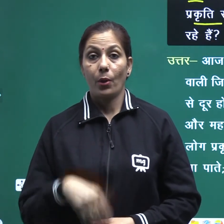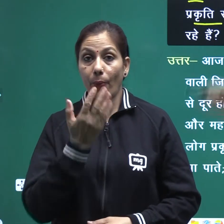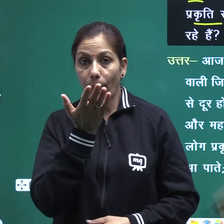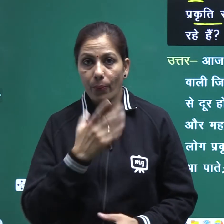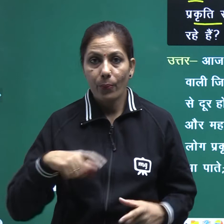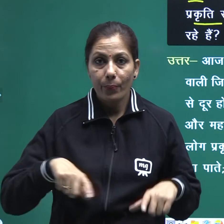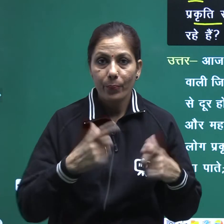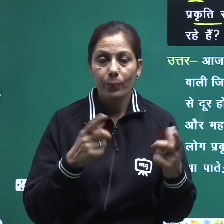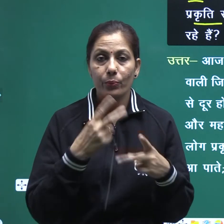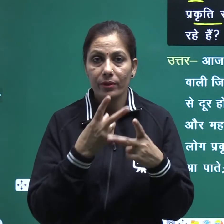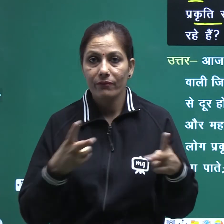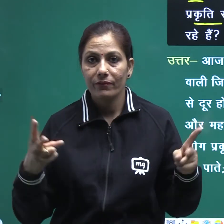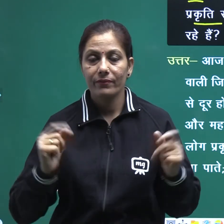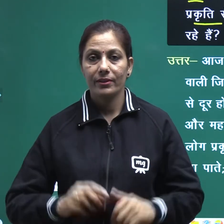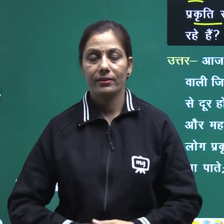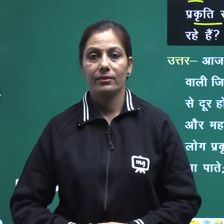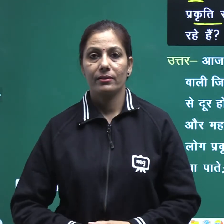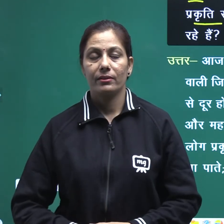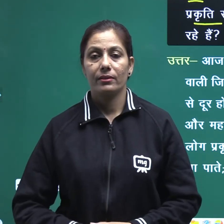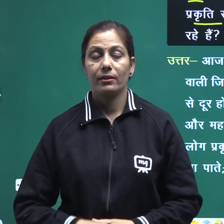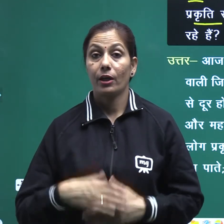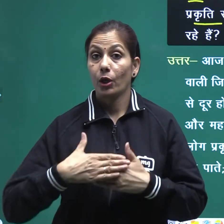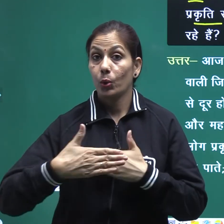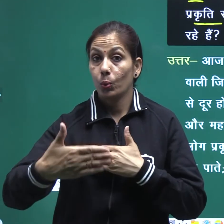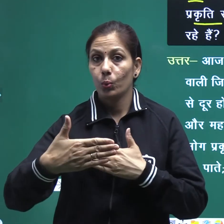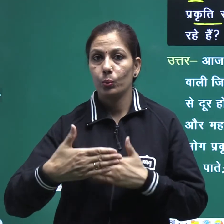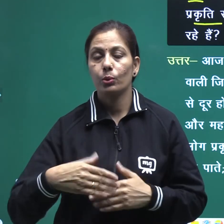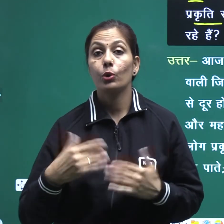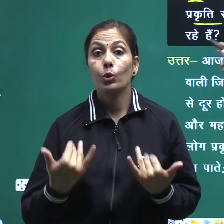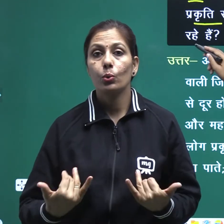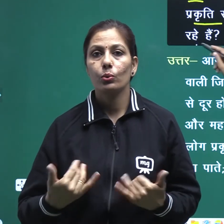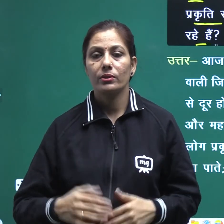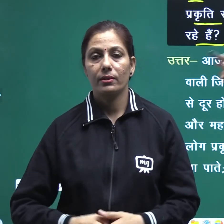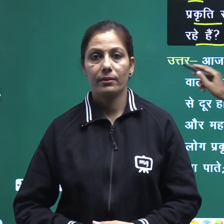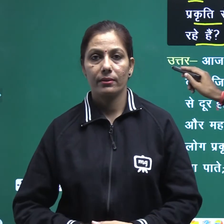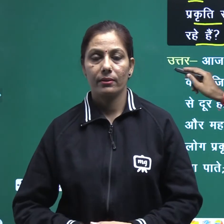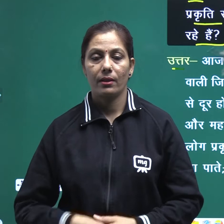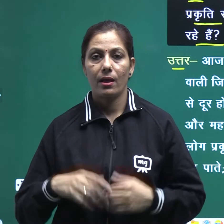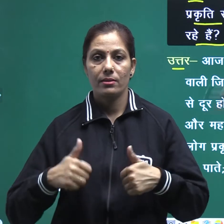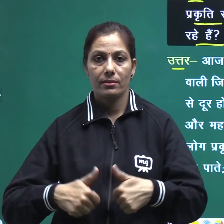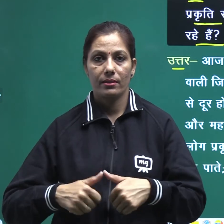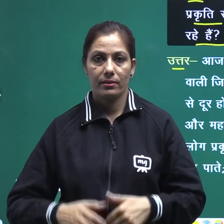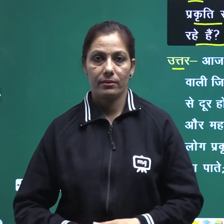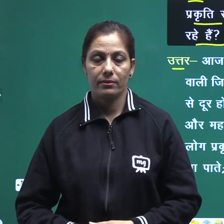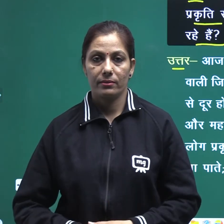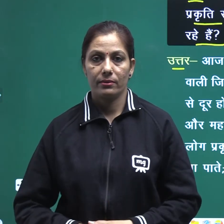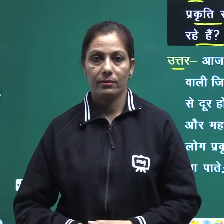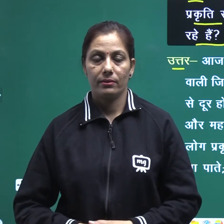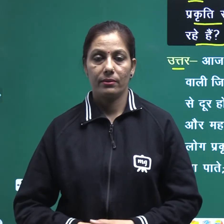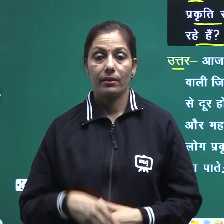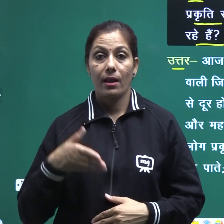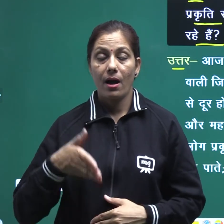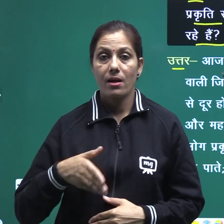से को दूर क्यों होते जा रहे हैं कि उत्तर है कि